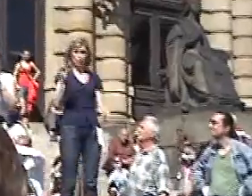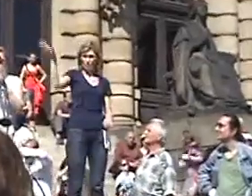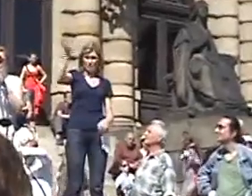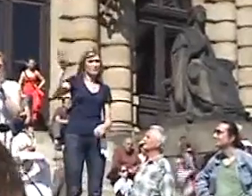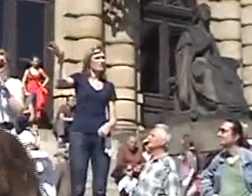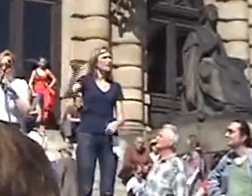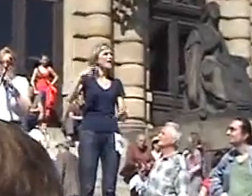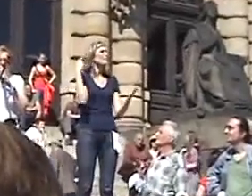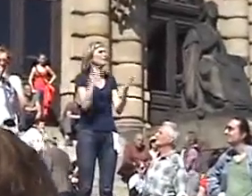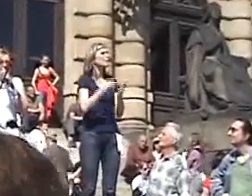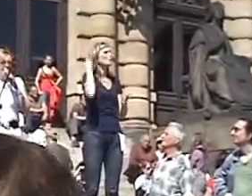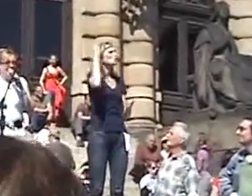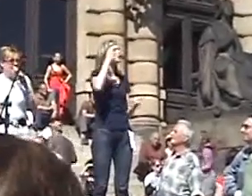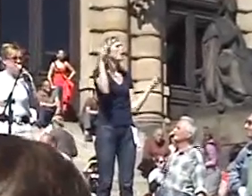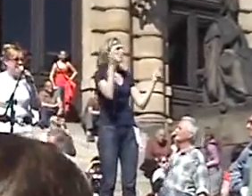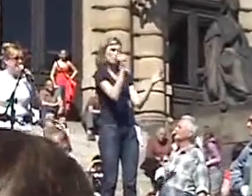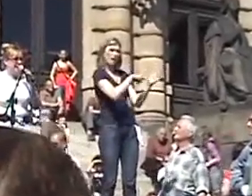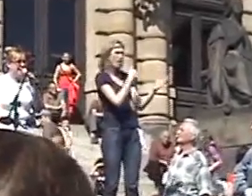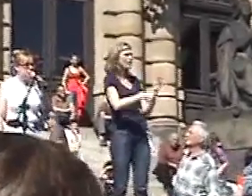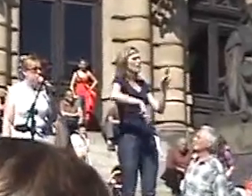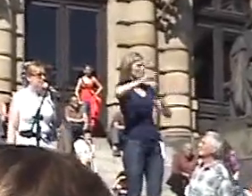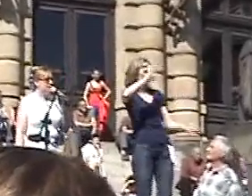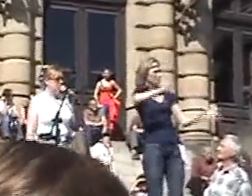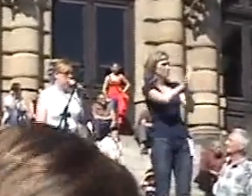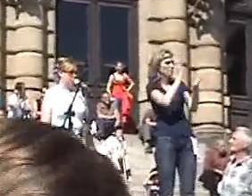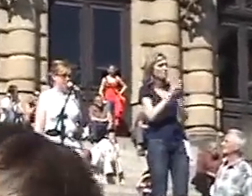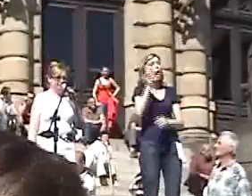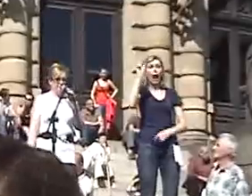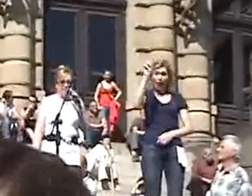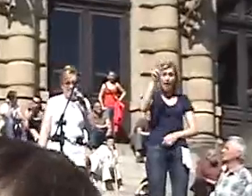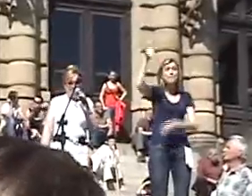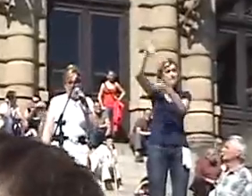strašná asociální vláda nám přinesla také něco pozitivního.